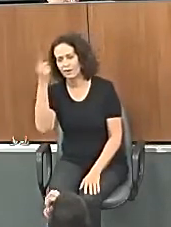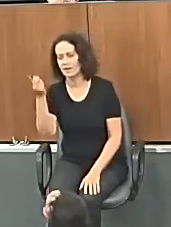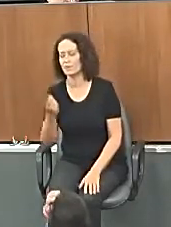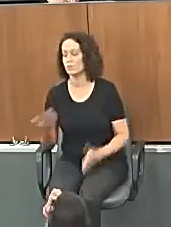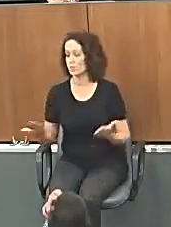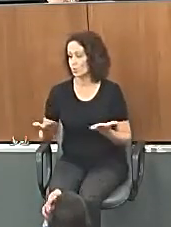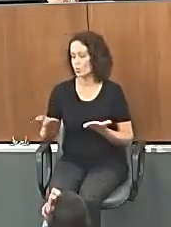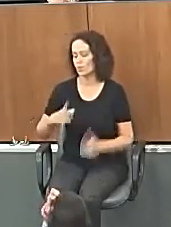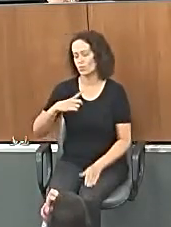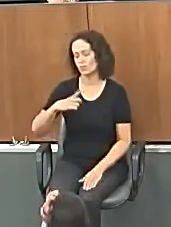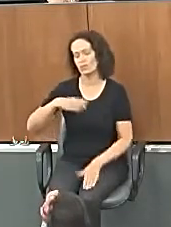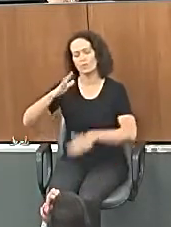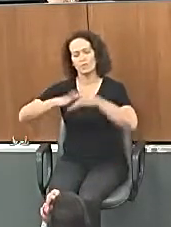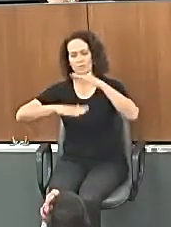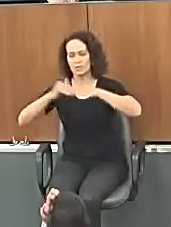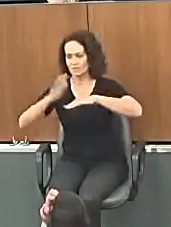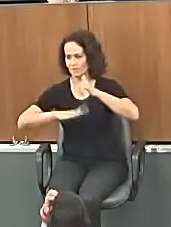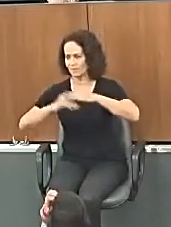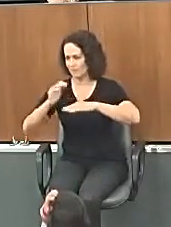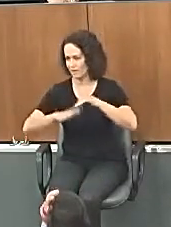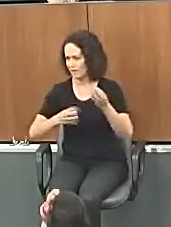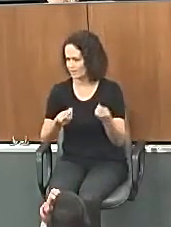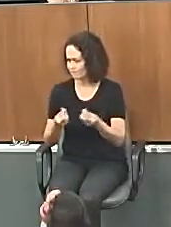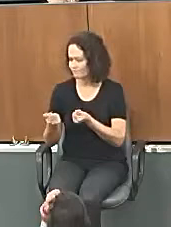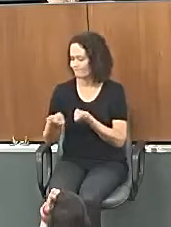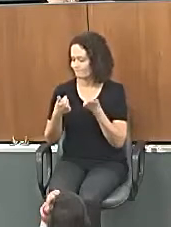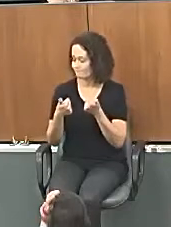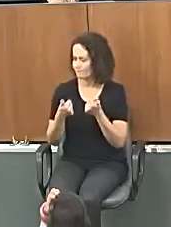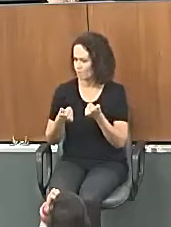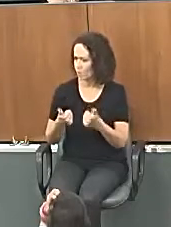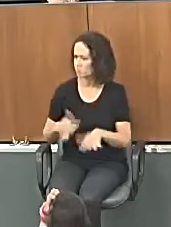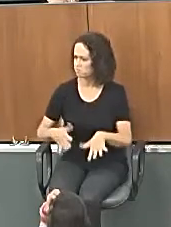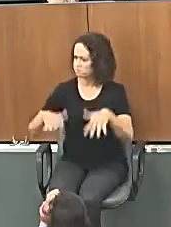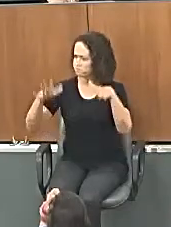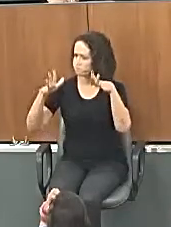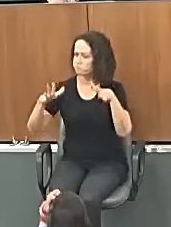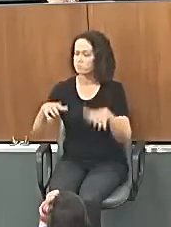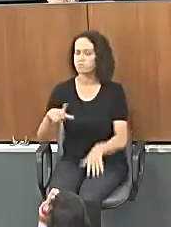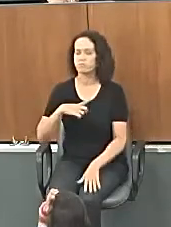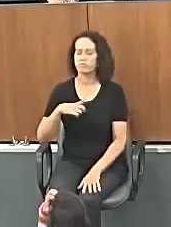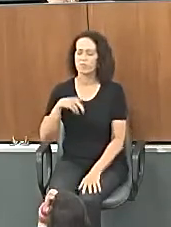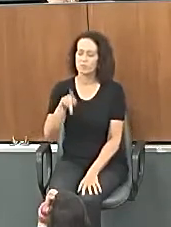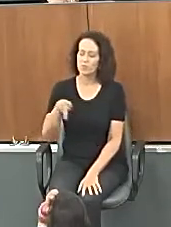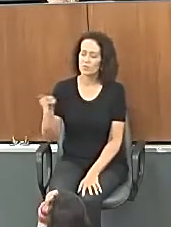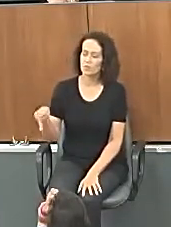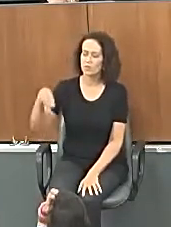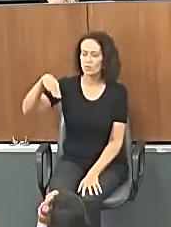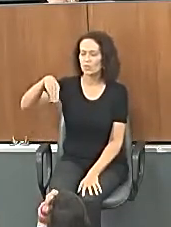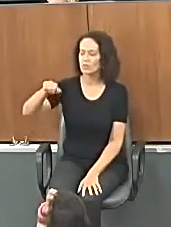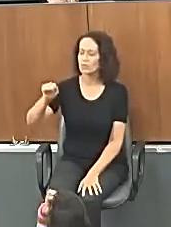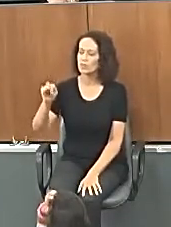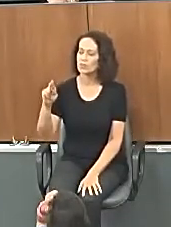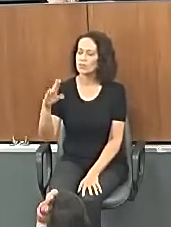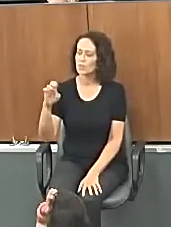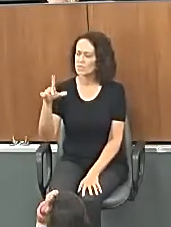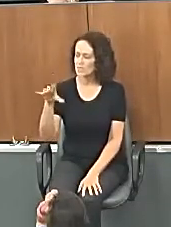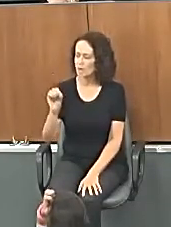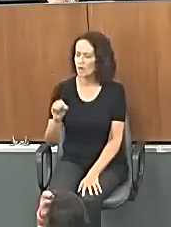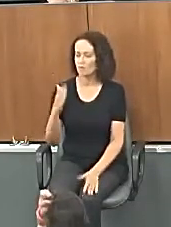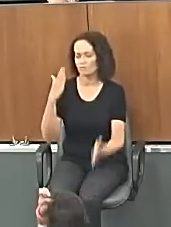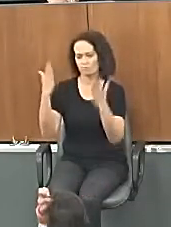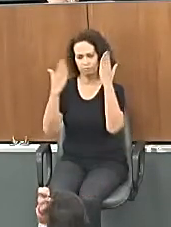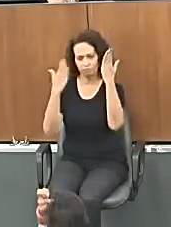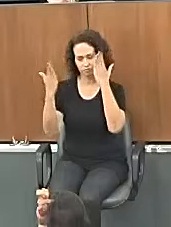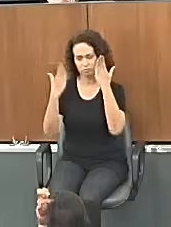profissionais qualificados pessoas que são dedicadas tac a escola professor marcelo neco escola o professor